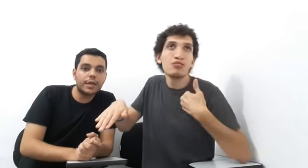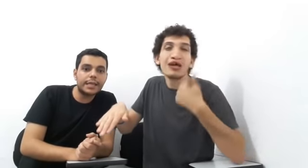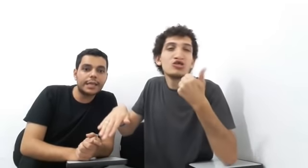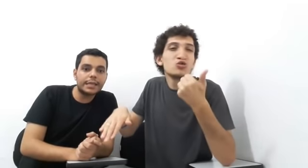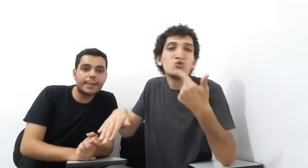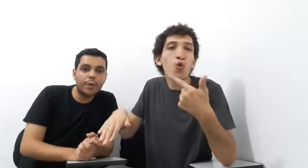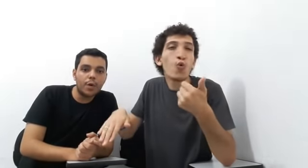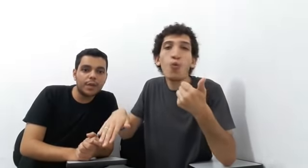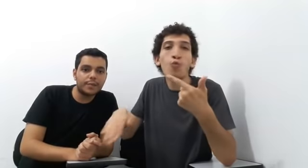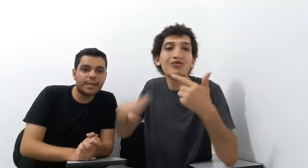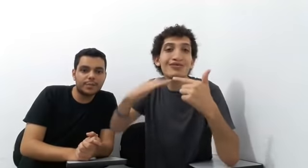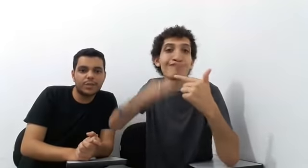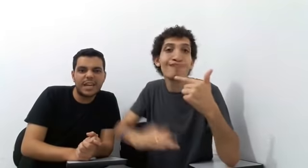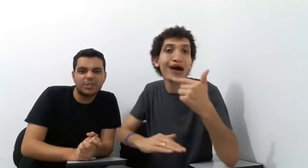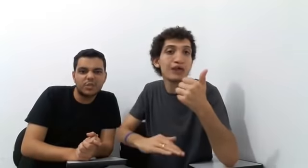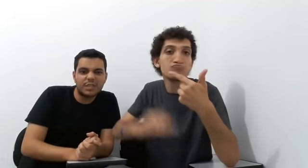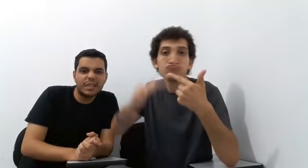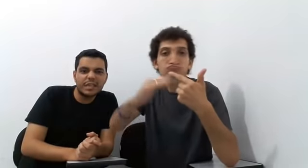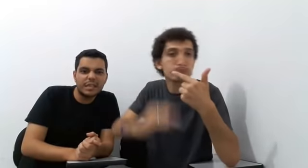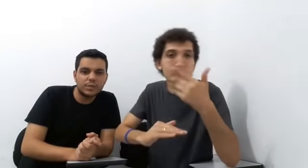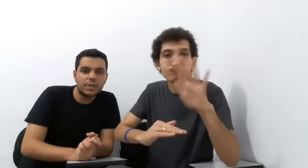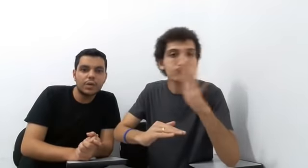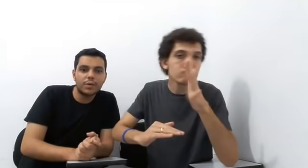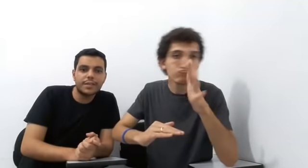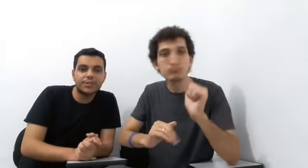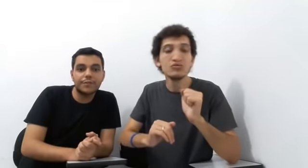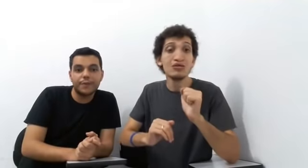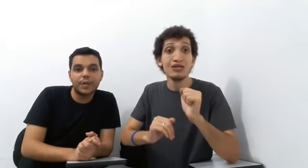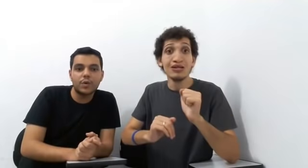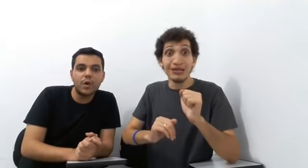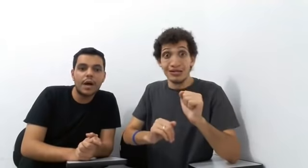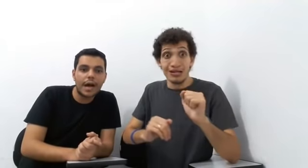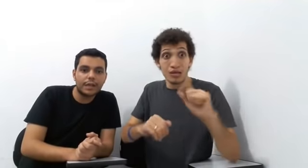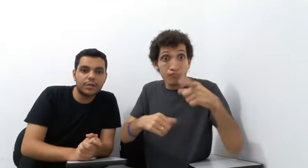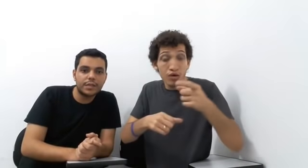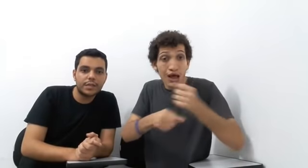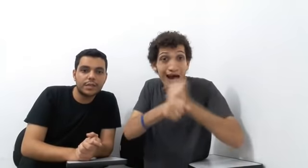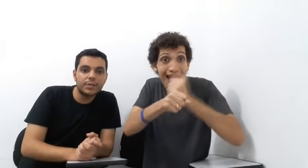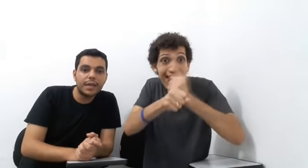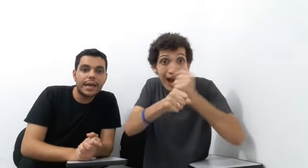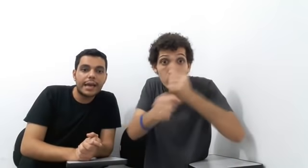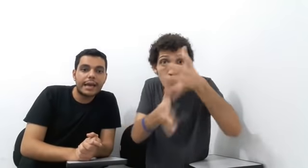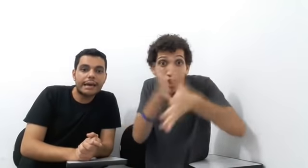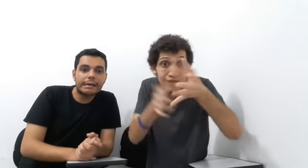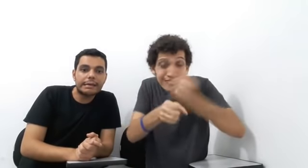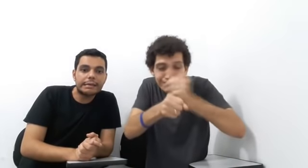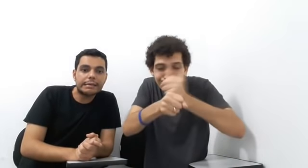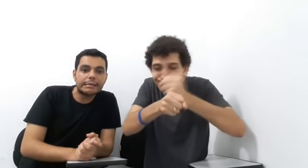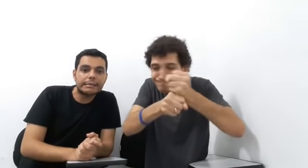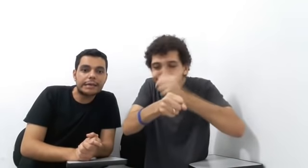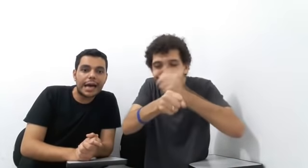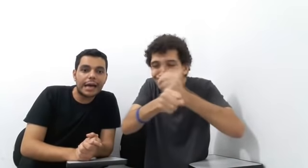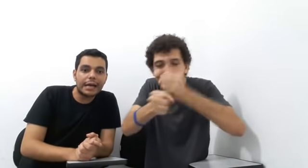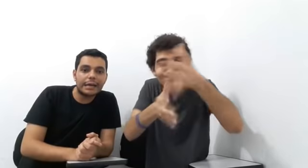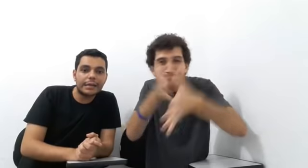que depois, por exemplo, com idade de 12 anos, com idade inferior a 12 anos, ela